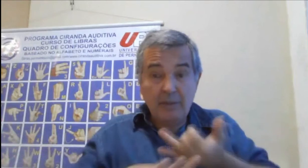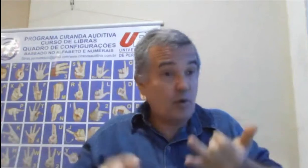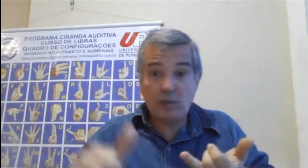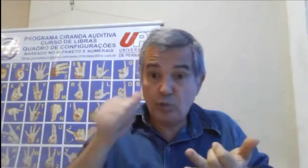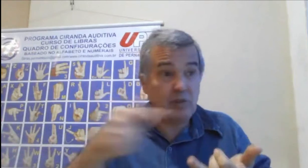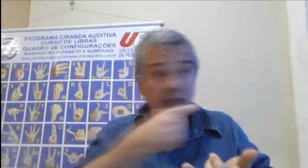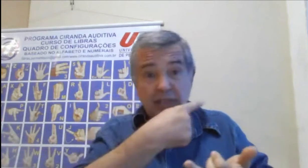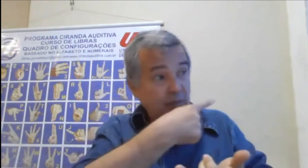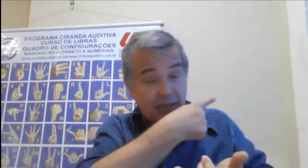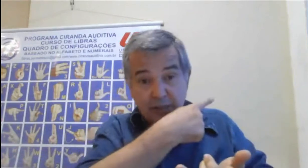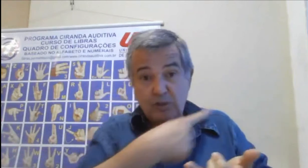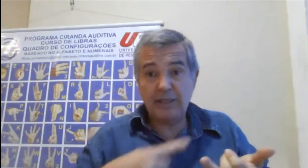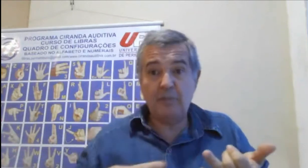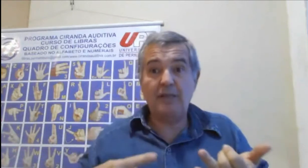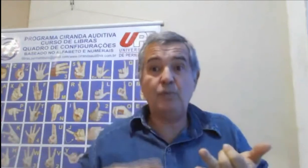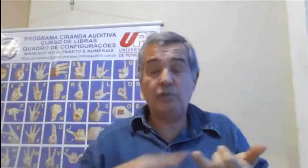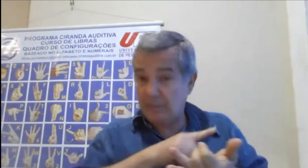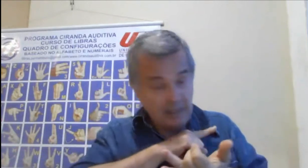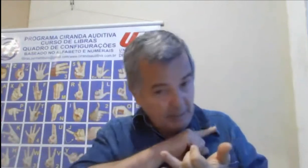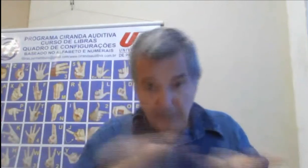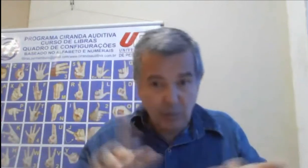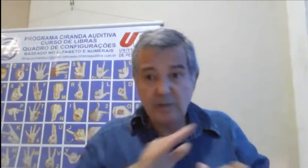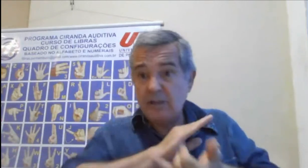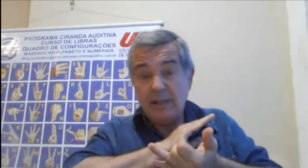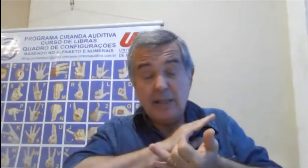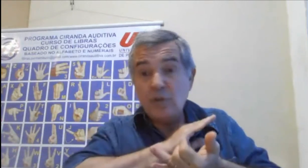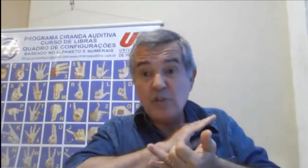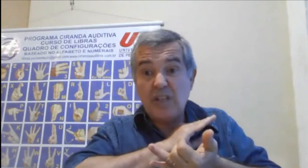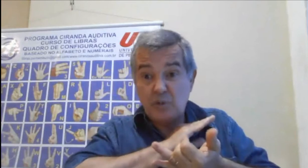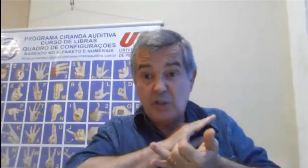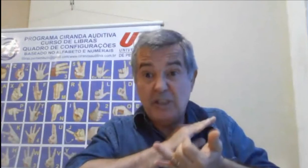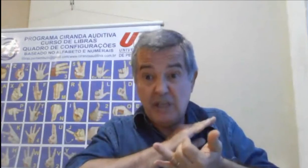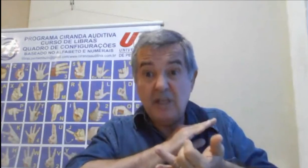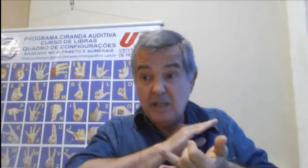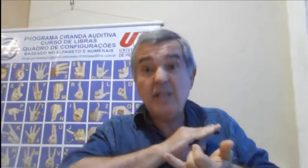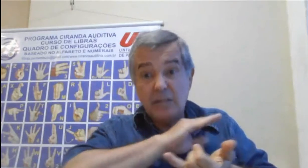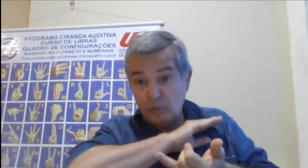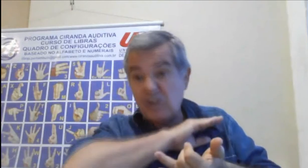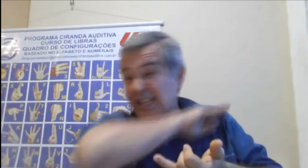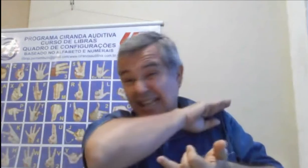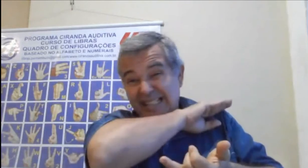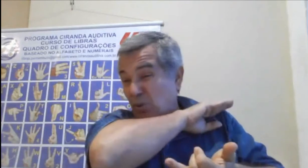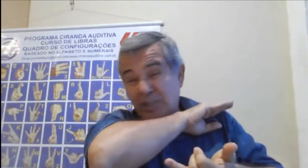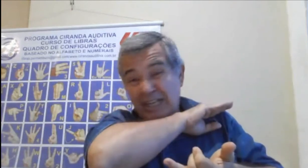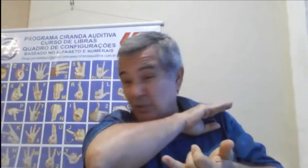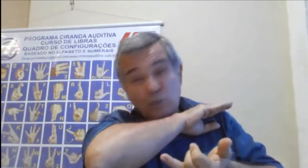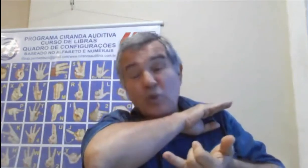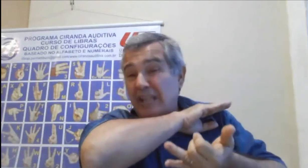Mesma coisa é o curso de intérprete aqui do estado de Pernambuco também. Mesma coisa, desde 2006, quando eu entrei e denunciei a direção, coordenação, tudo, que